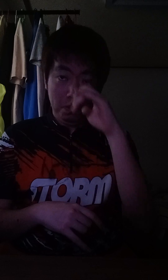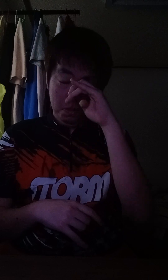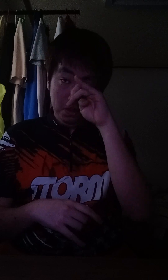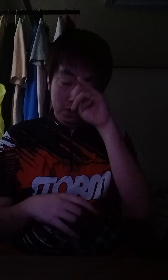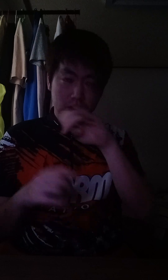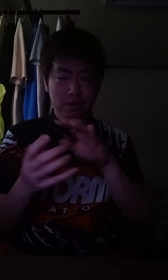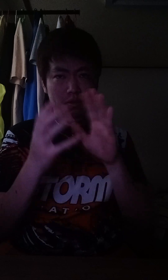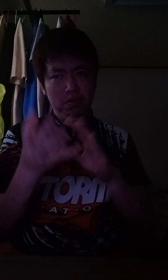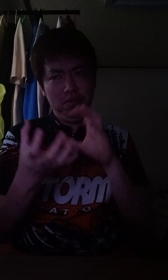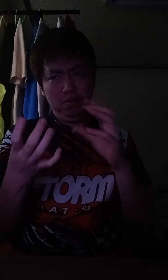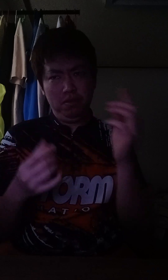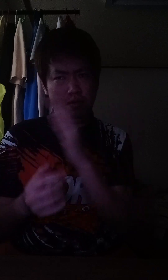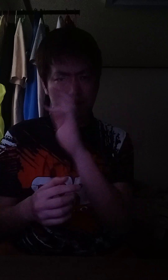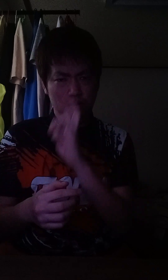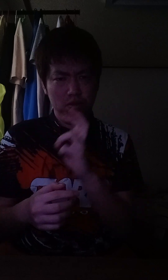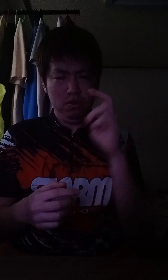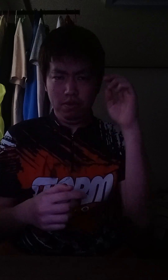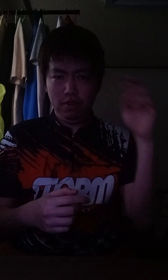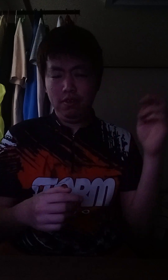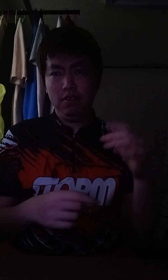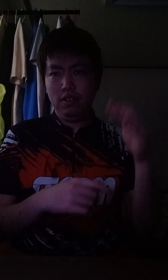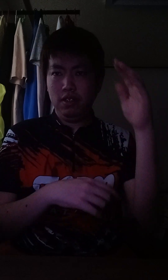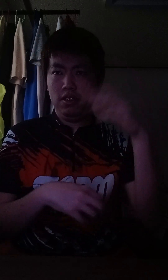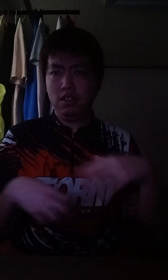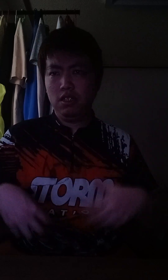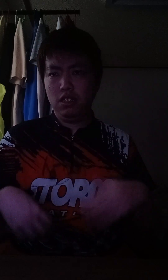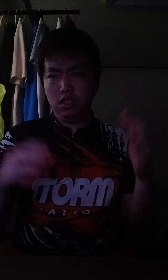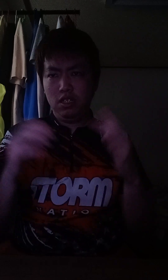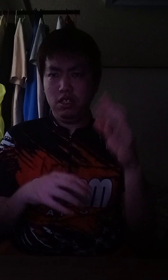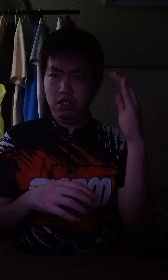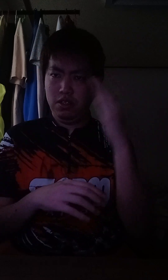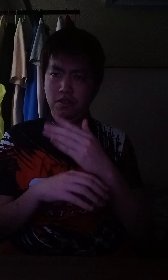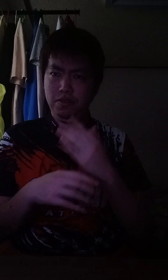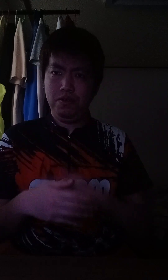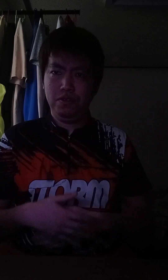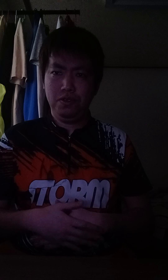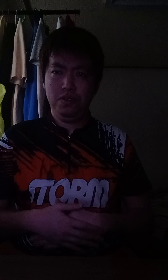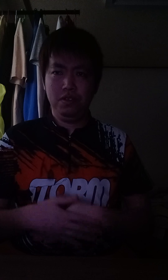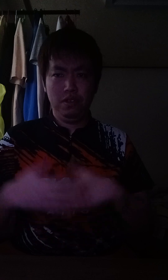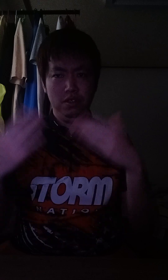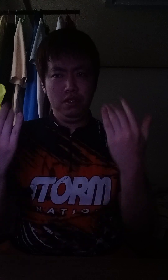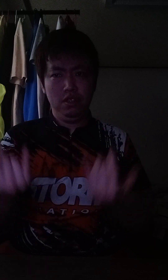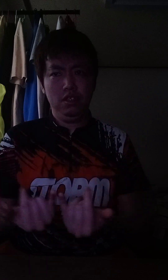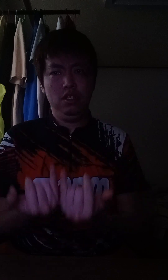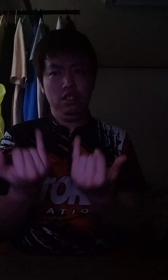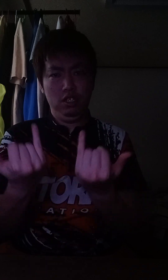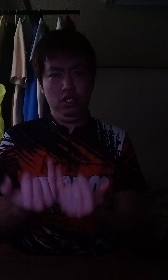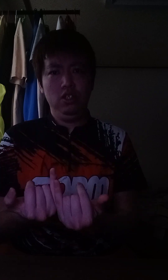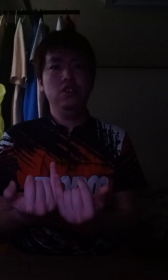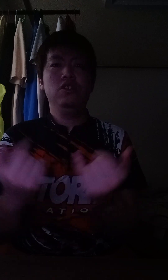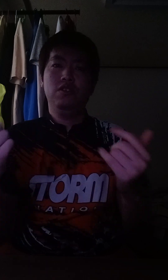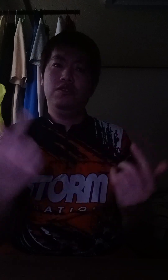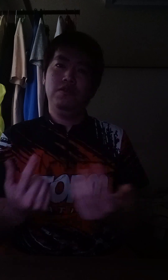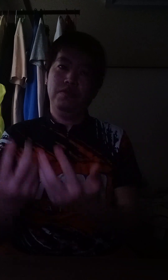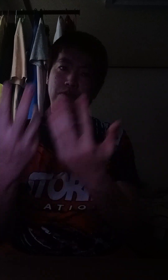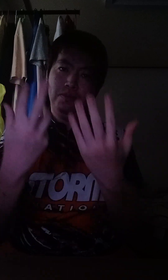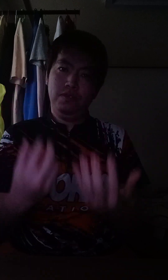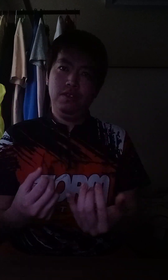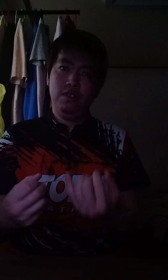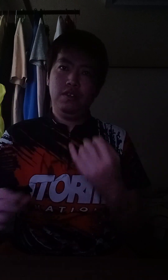약해져요. 이 뼈가 약해지는 것 때문에 또 성장에 영향 안 좋은 영향. 이걸